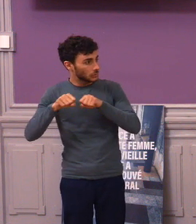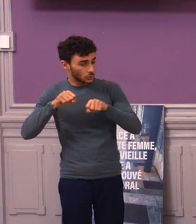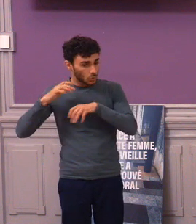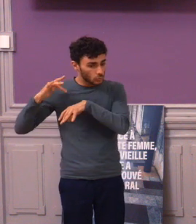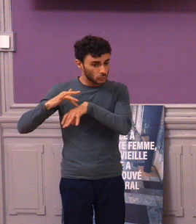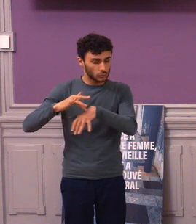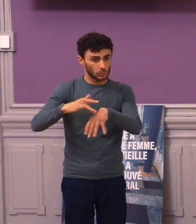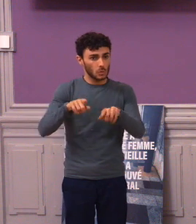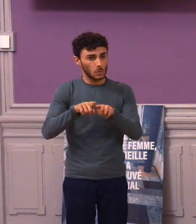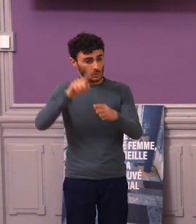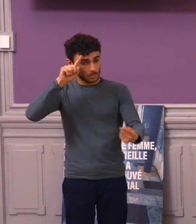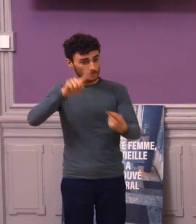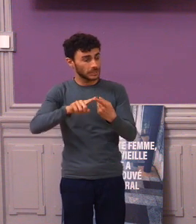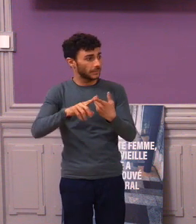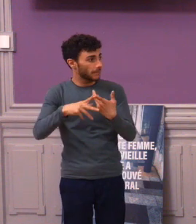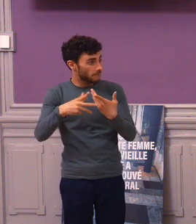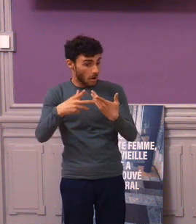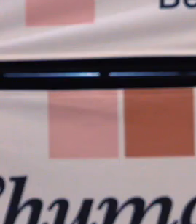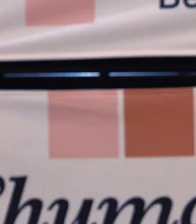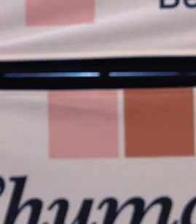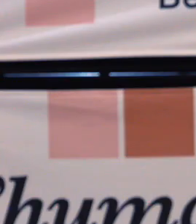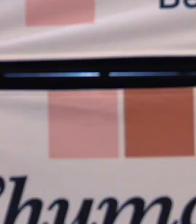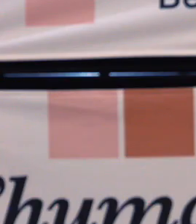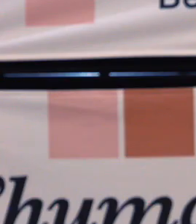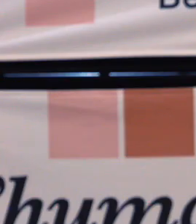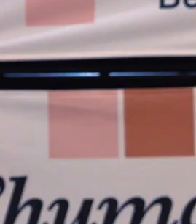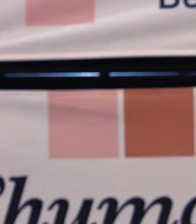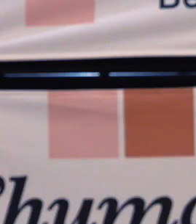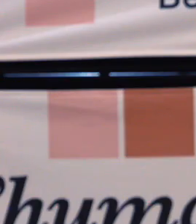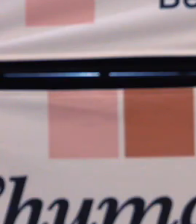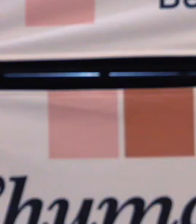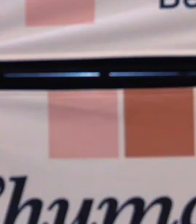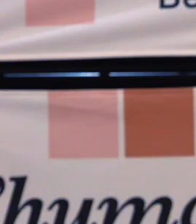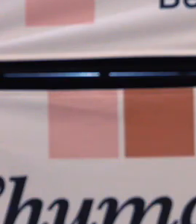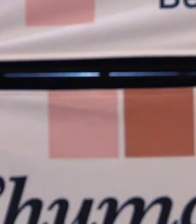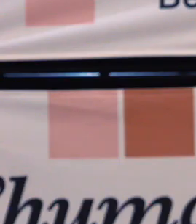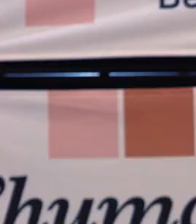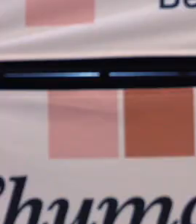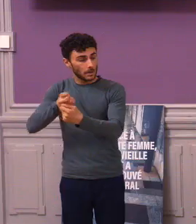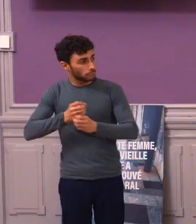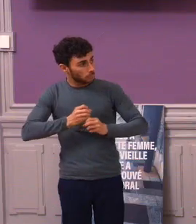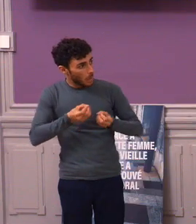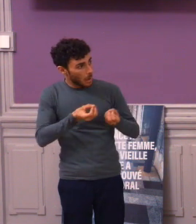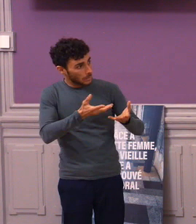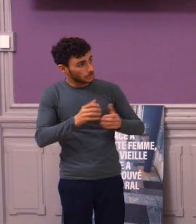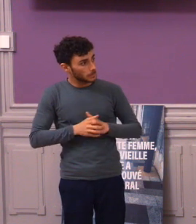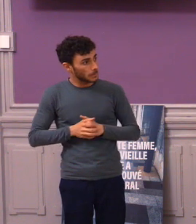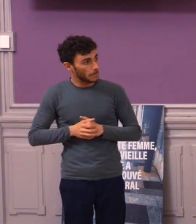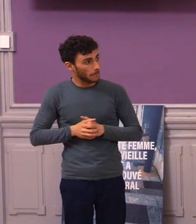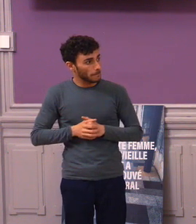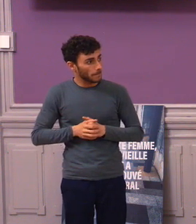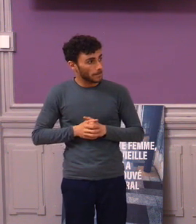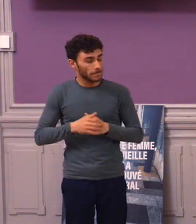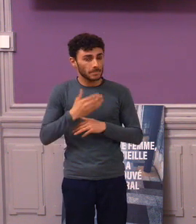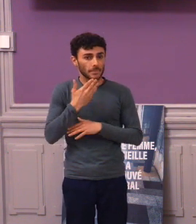des ambitions en termes de d'ouverture aux différents types de public je vous laisse la parole merci